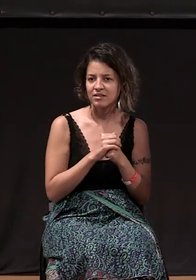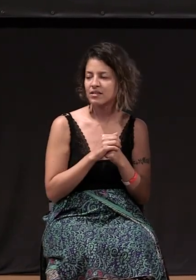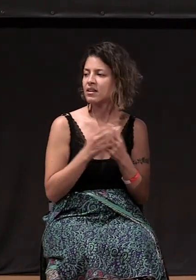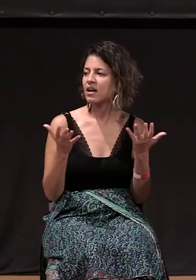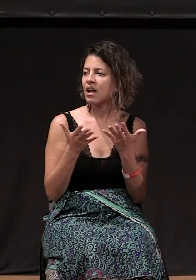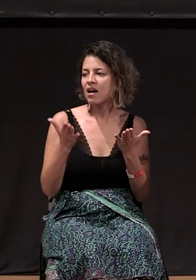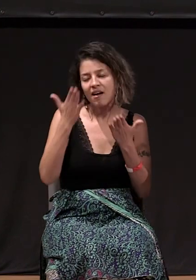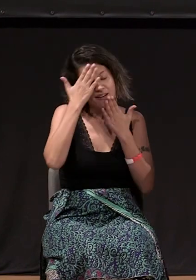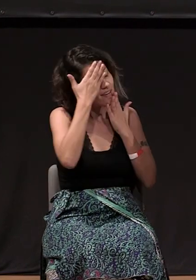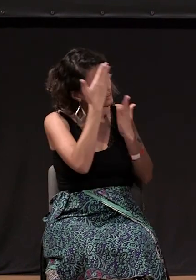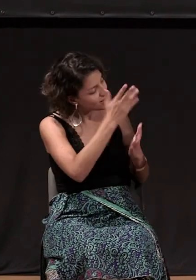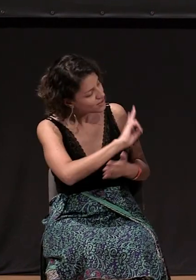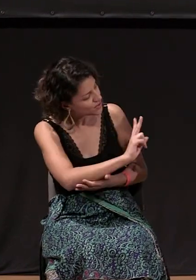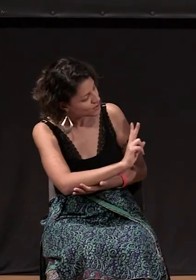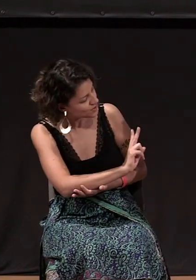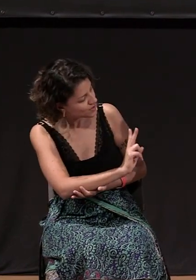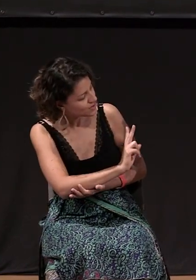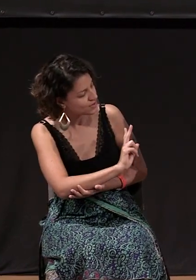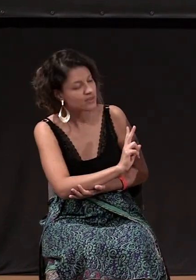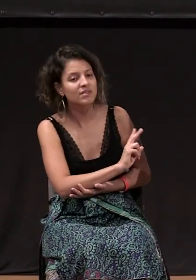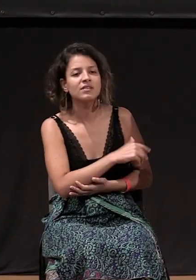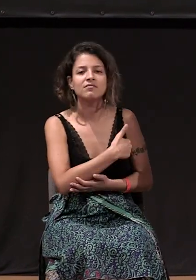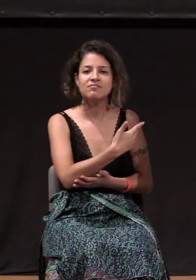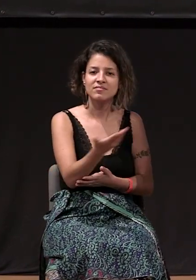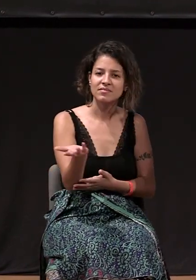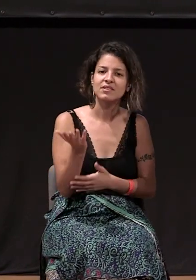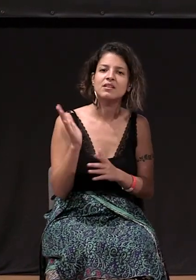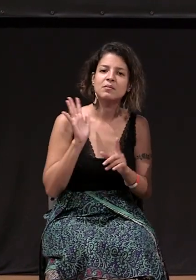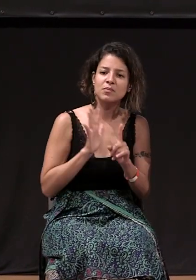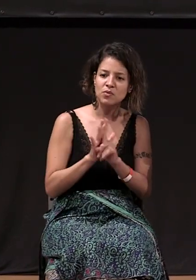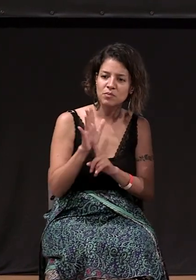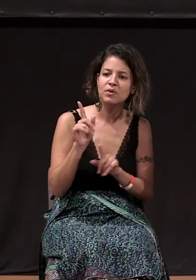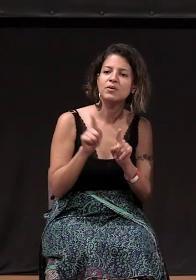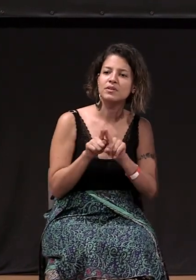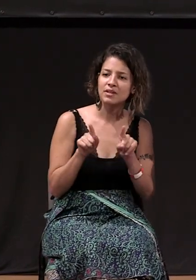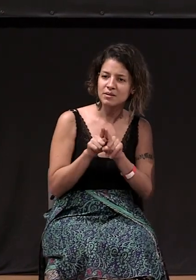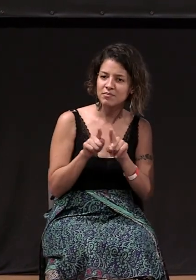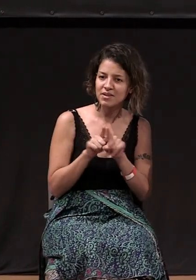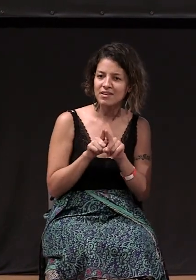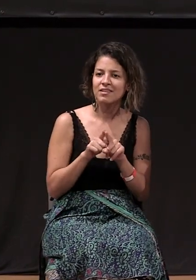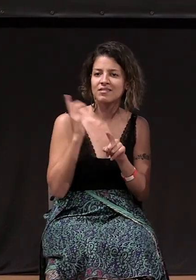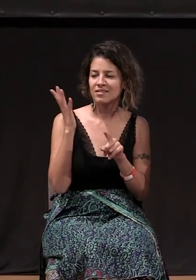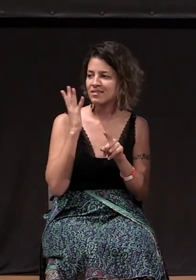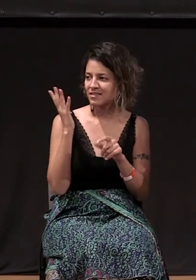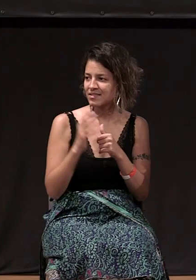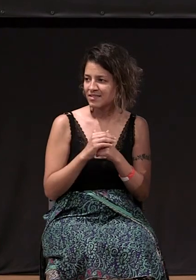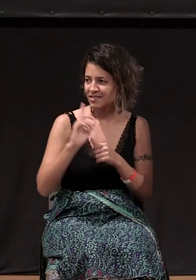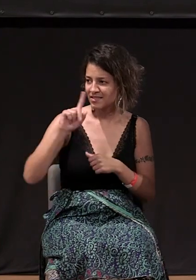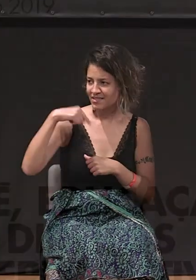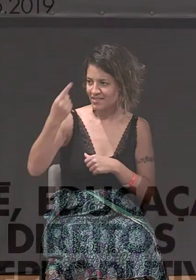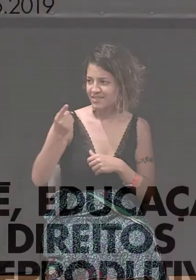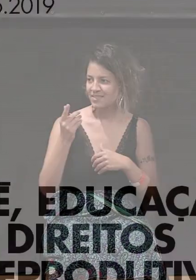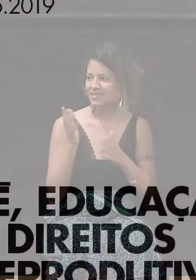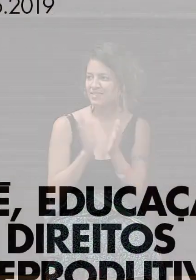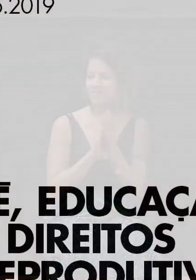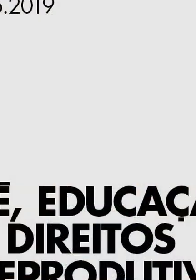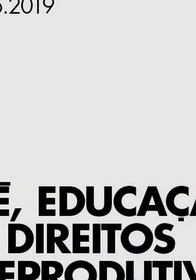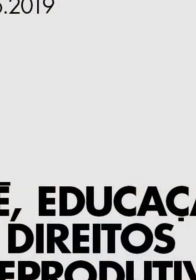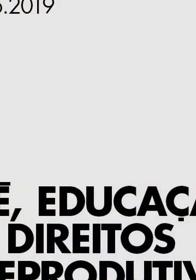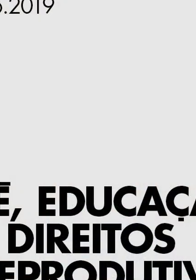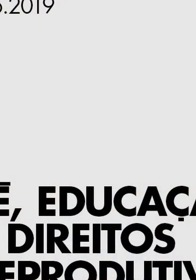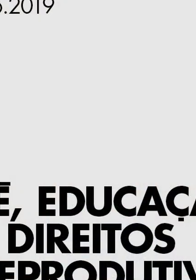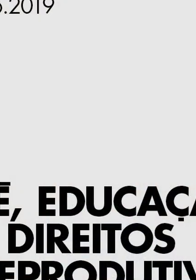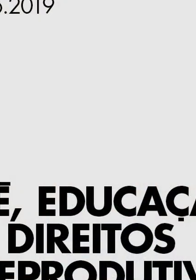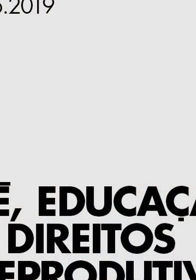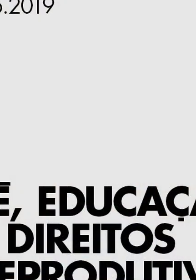vai agradecer muito a presença de vocês, tanto o público quanto as nossas palestrantes e mediadoras, e o nosso próximo evento no dia 15 de junho.